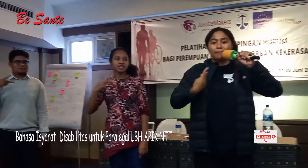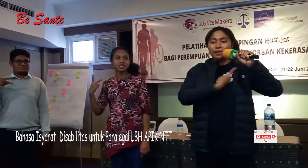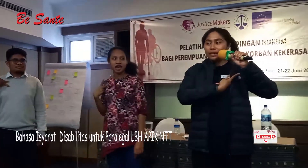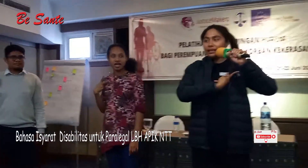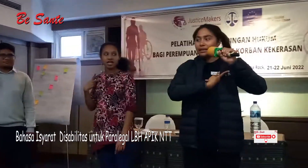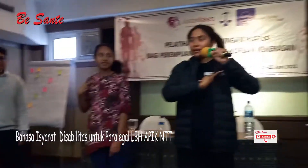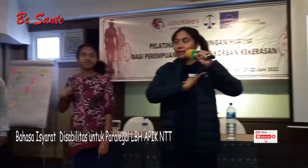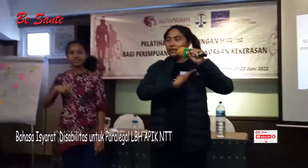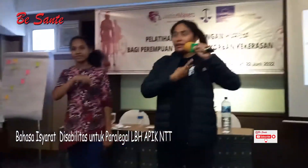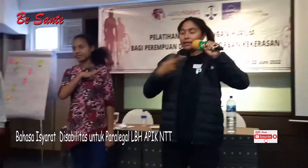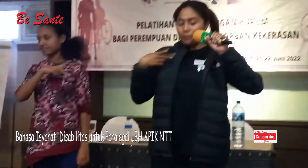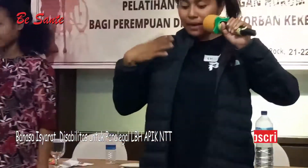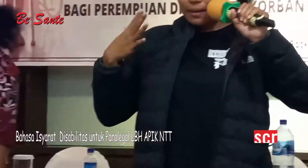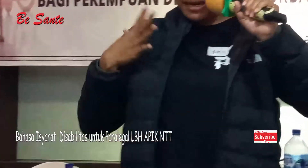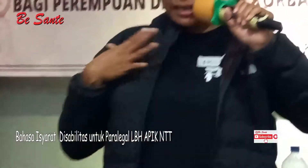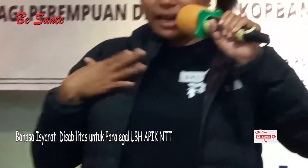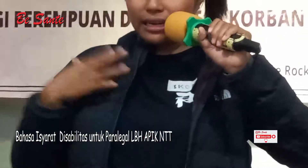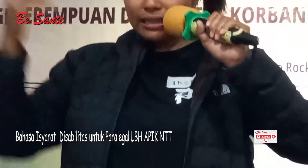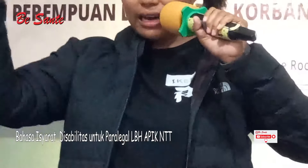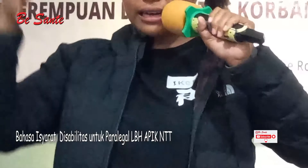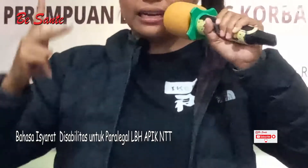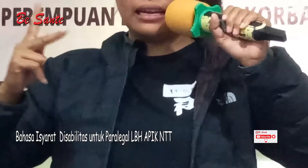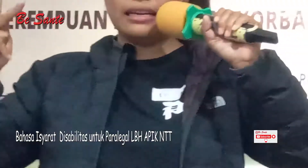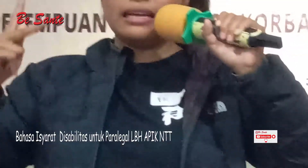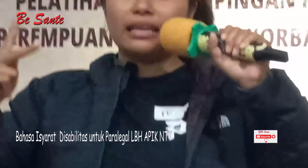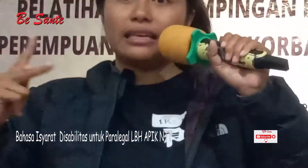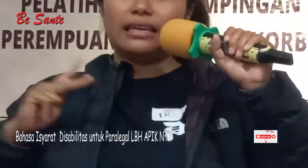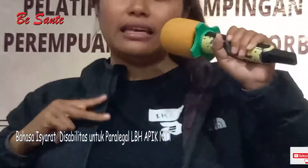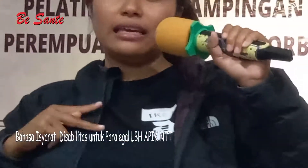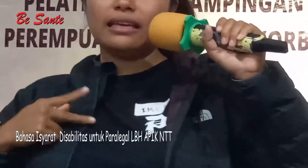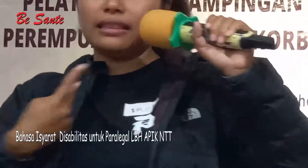Kami. Yang dada paling dekat dengan tangan kanan. Kita.